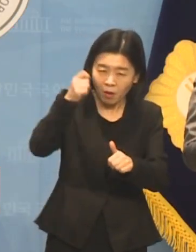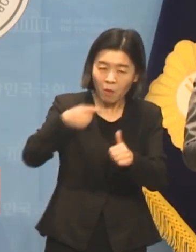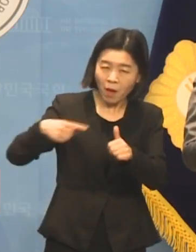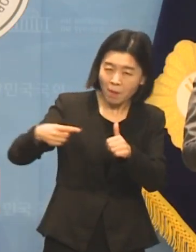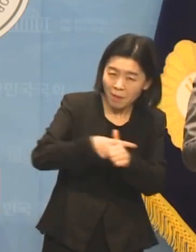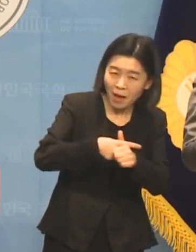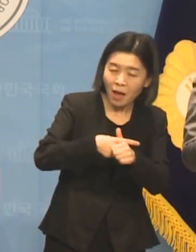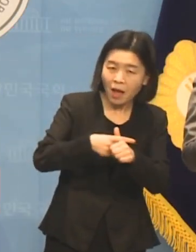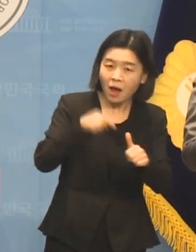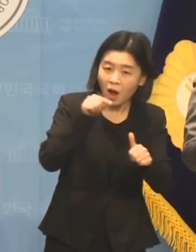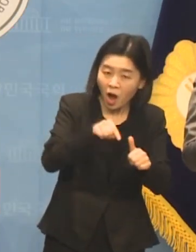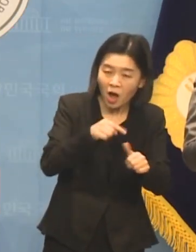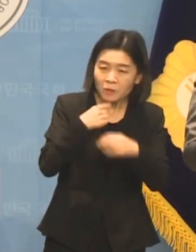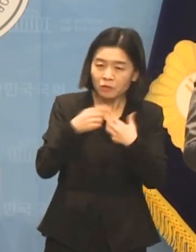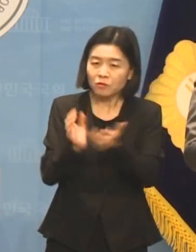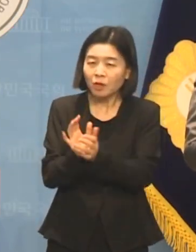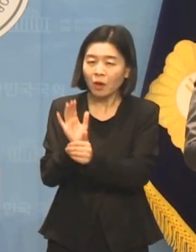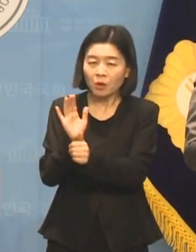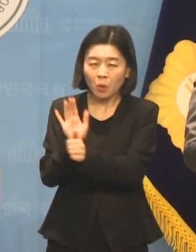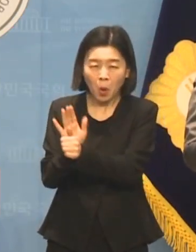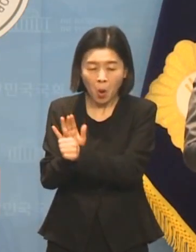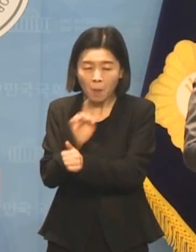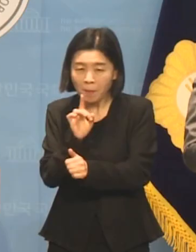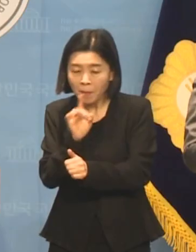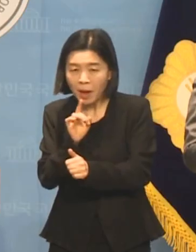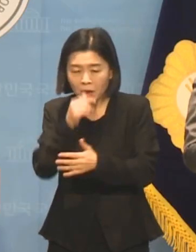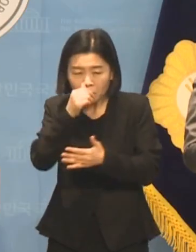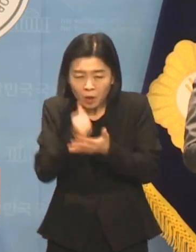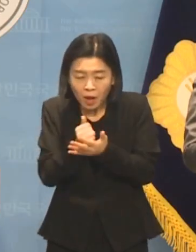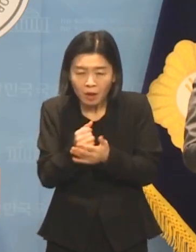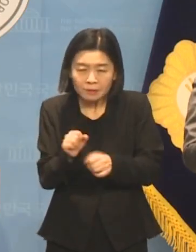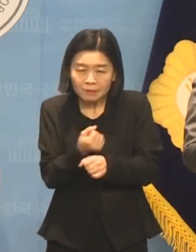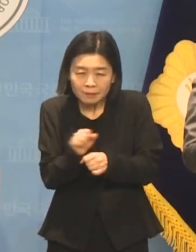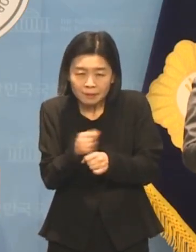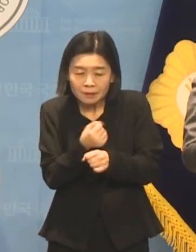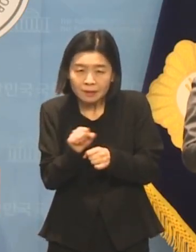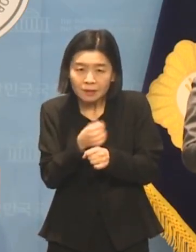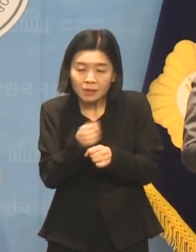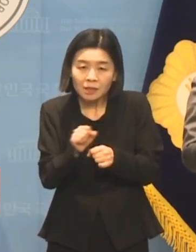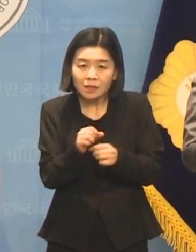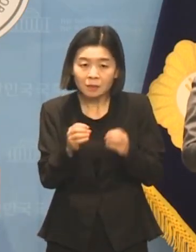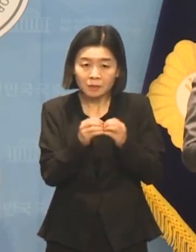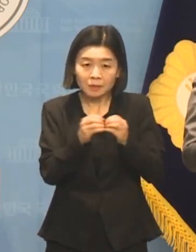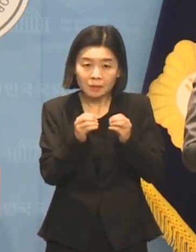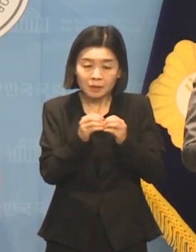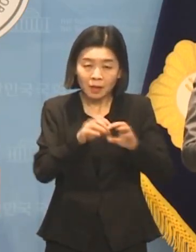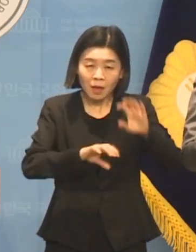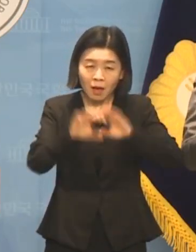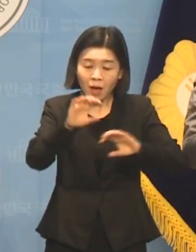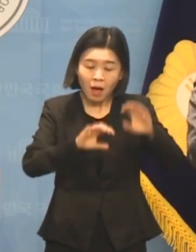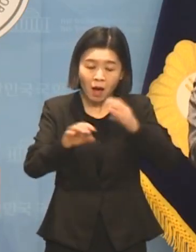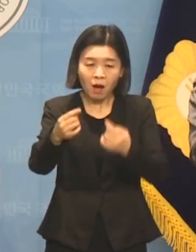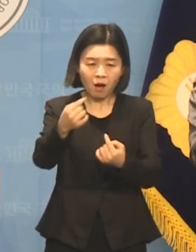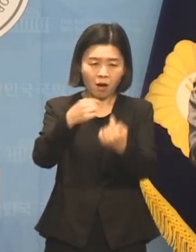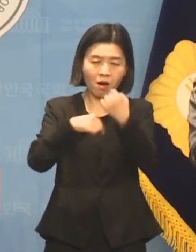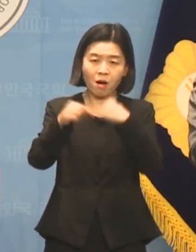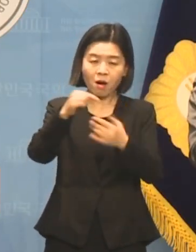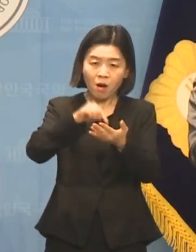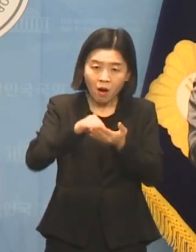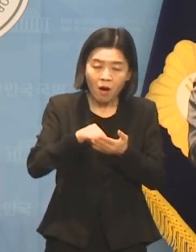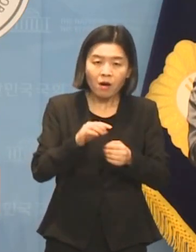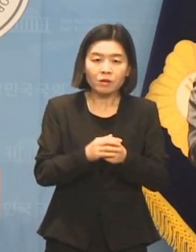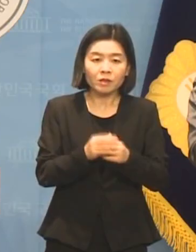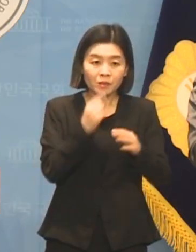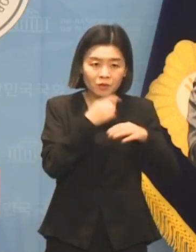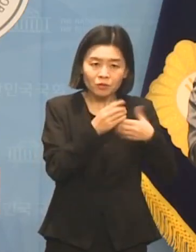암살이 민주당에 도움이 될 것 등 노골적인 범죄 모의 수준의 글들이 계속 제보되고 있습니다. 또한 민주당 주요